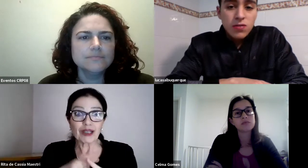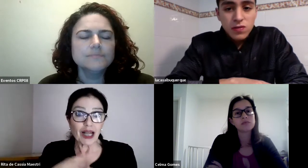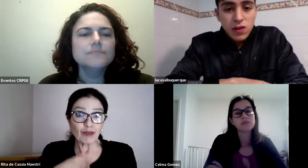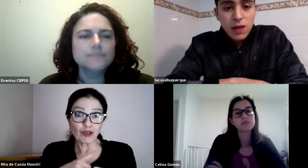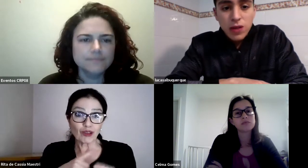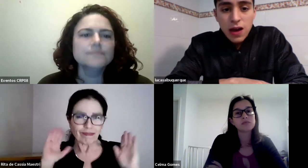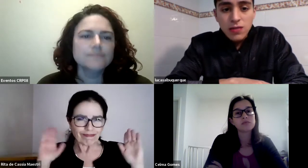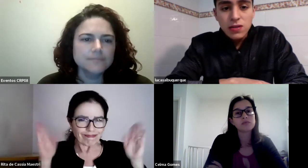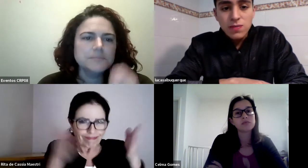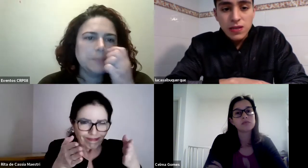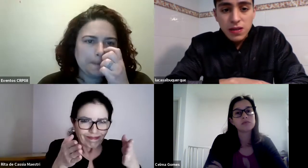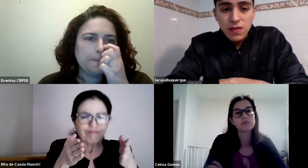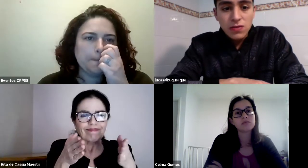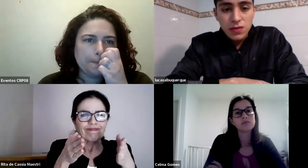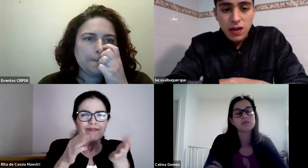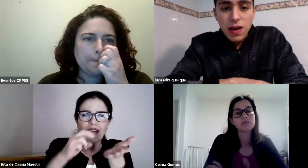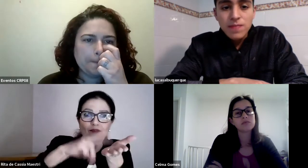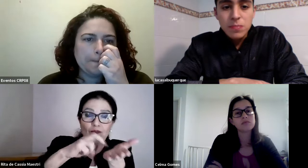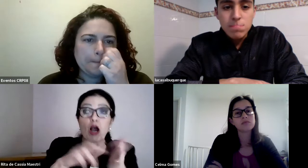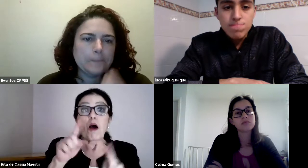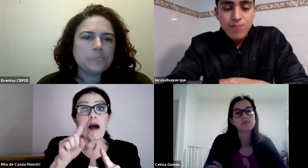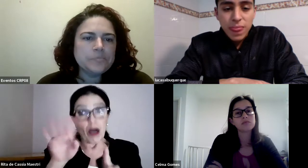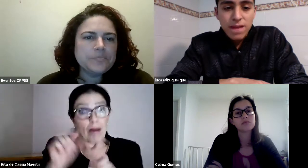dificuldade com os vocabulários específicos, né,